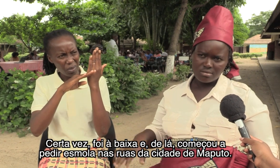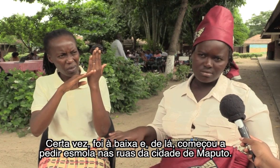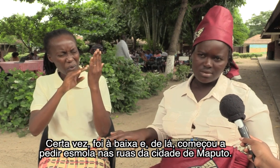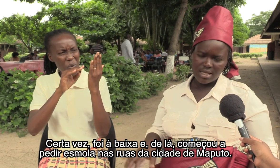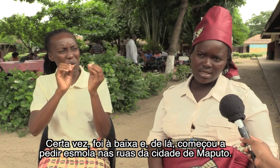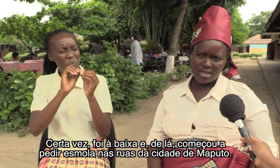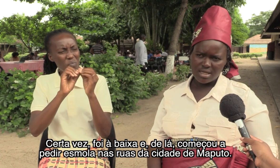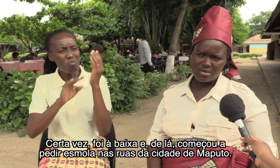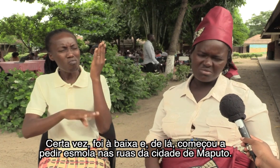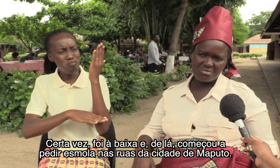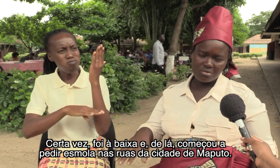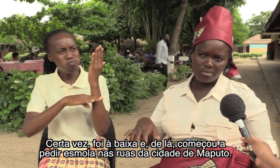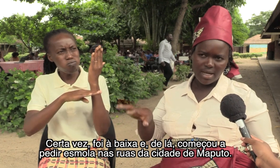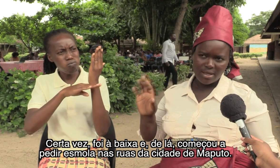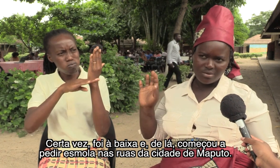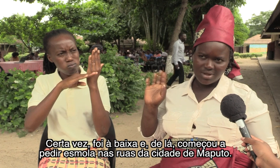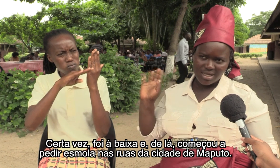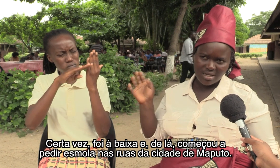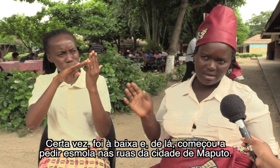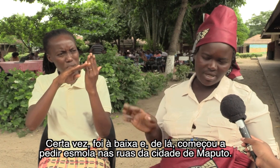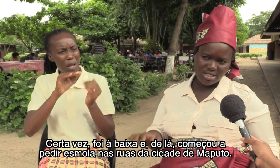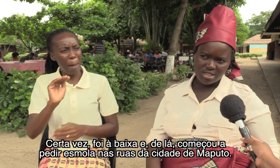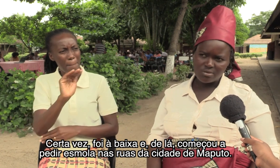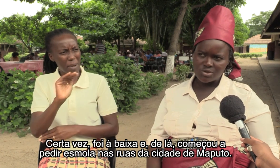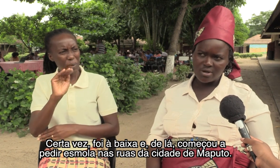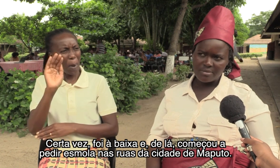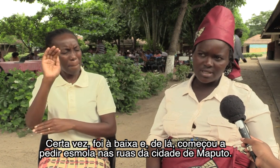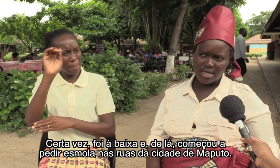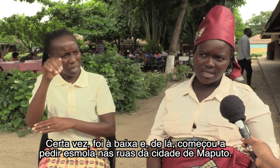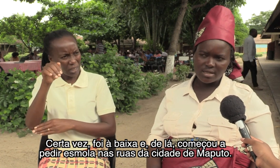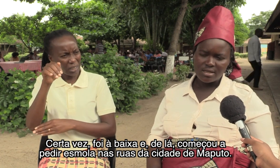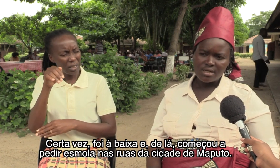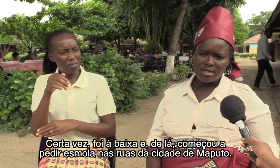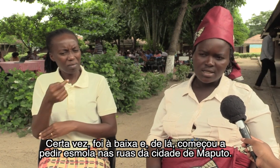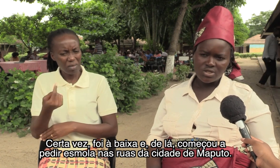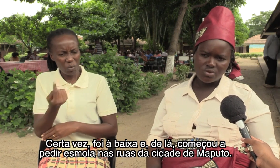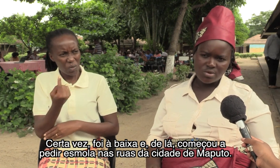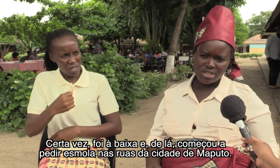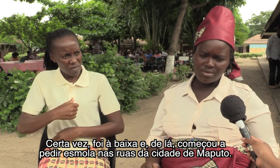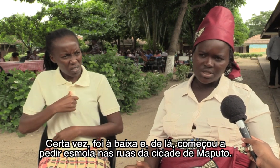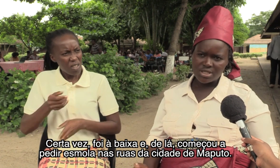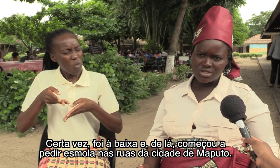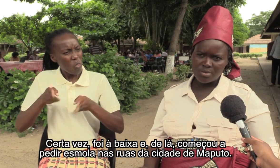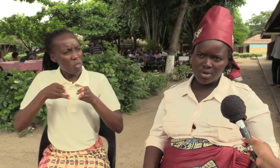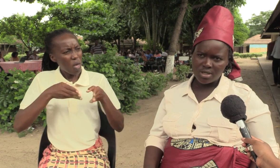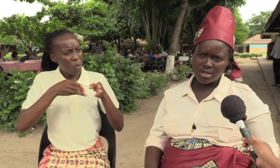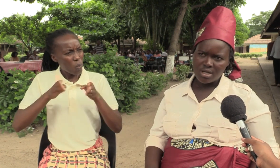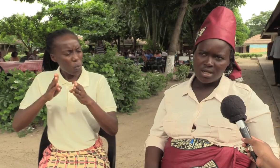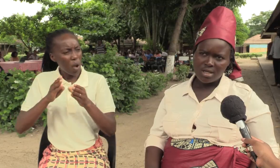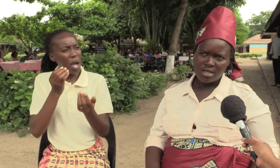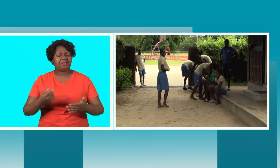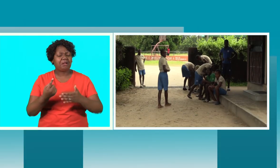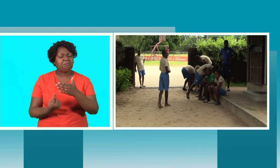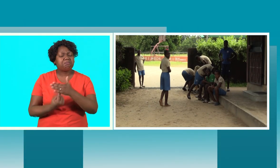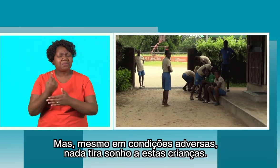bairro, lá na baixa, começou a andar nas ruas e a pedir desmolos.